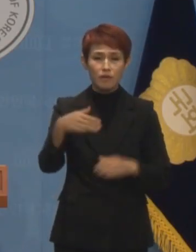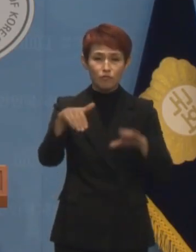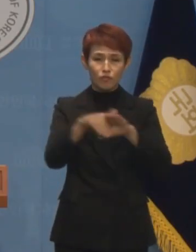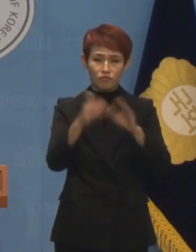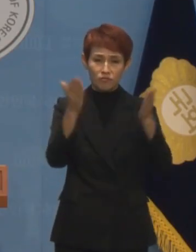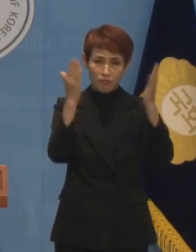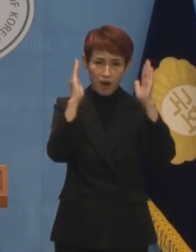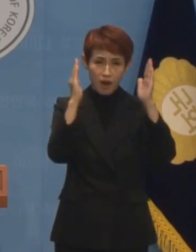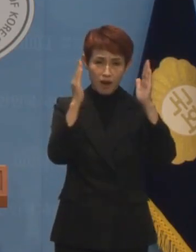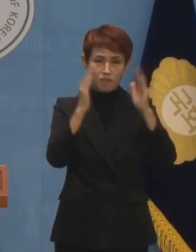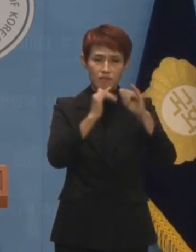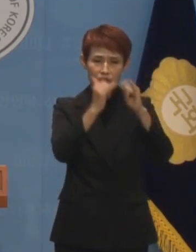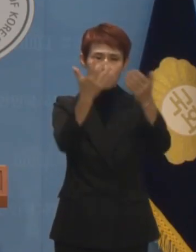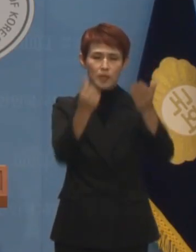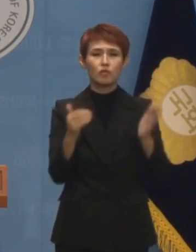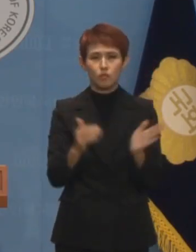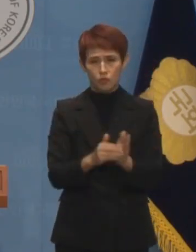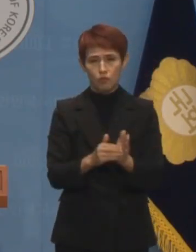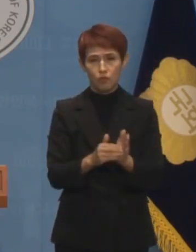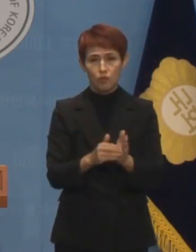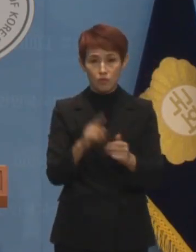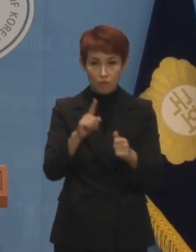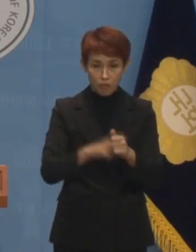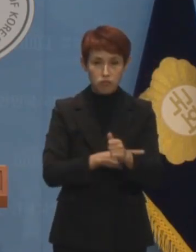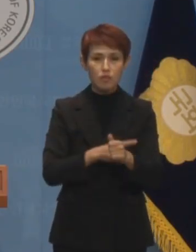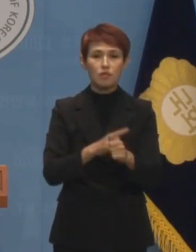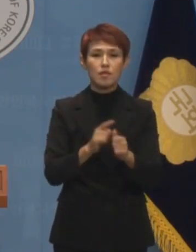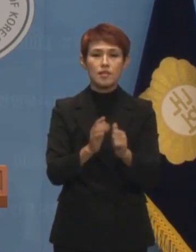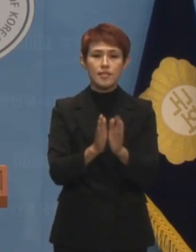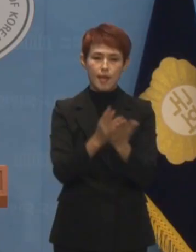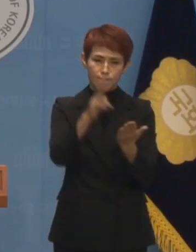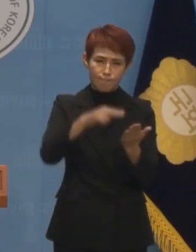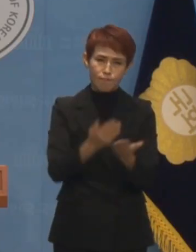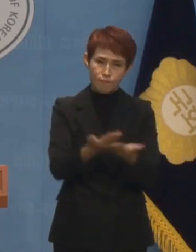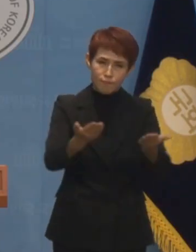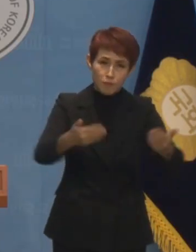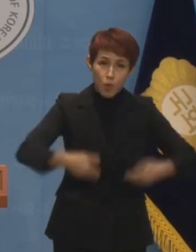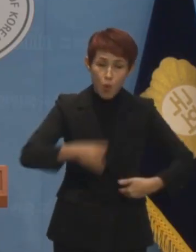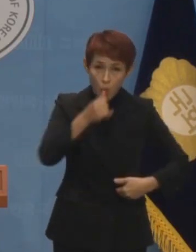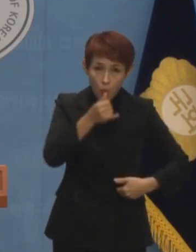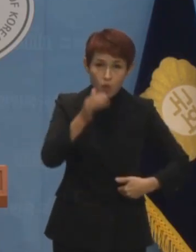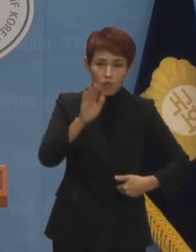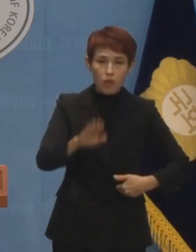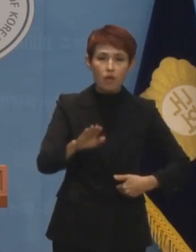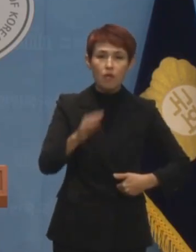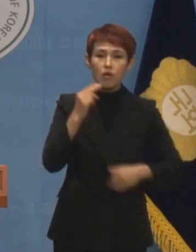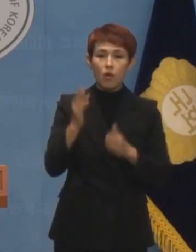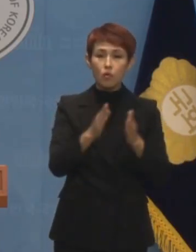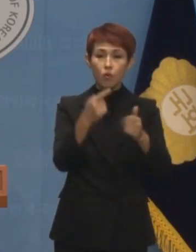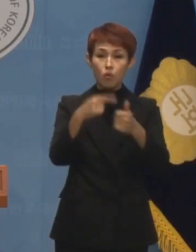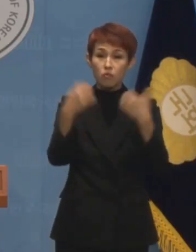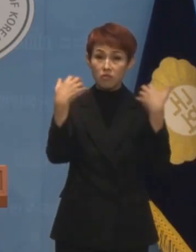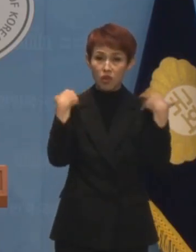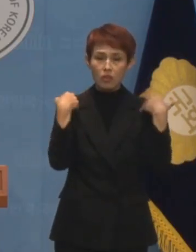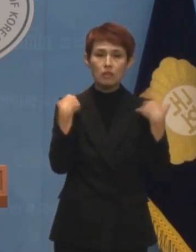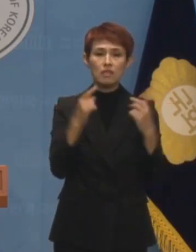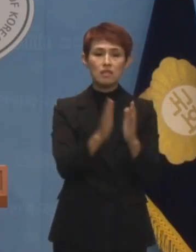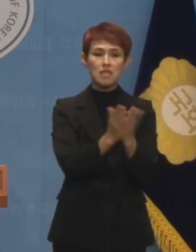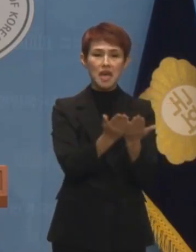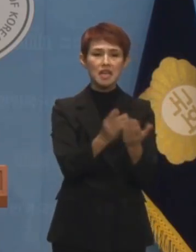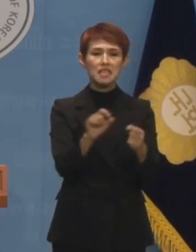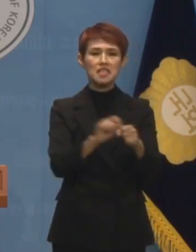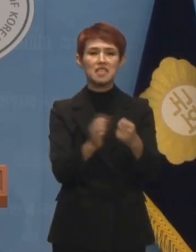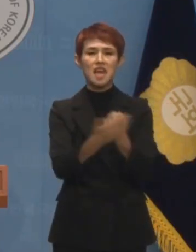더 권장하고 일독을 권해야 하는데 경기도 교육청은 특정 작품에 대한 특혜라고 했다고 합니다. 정말